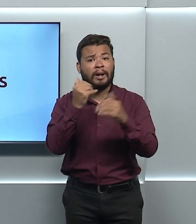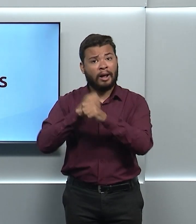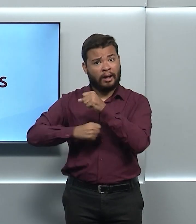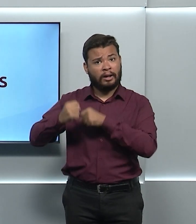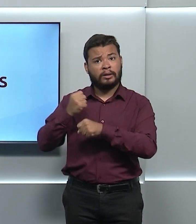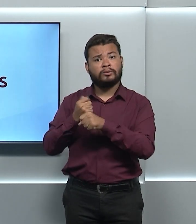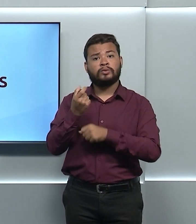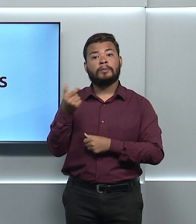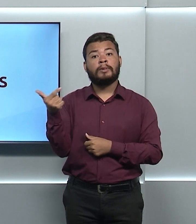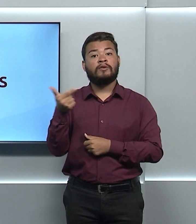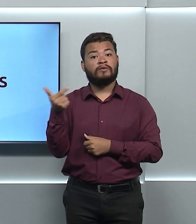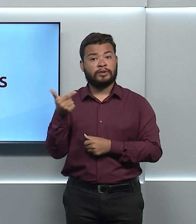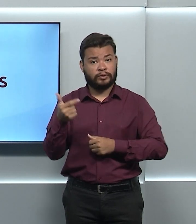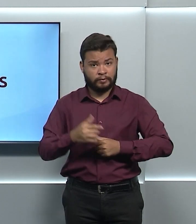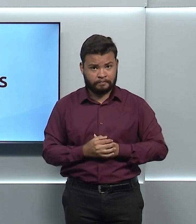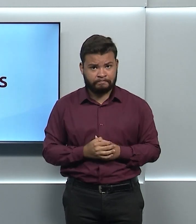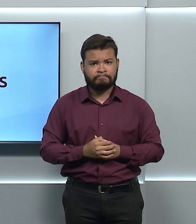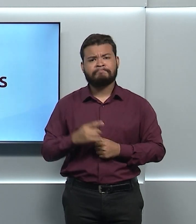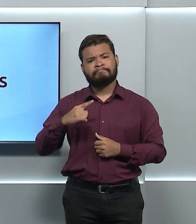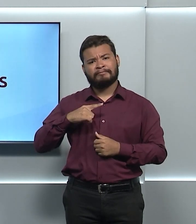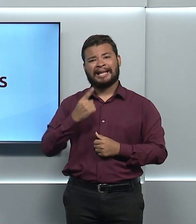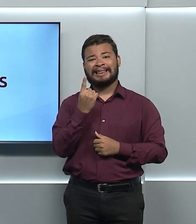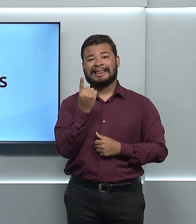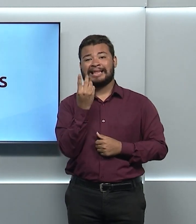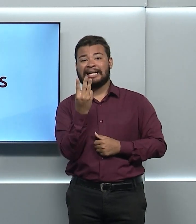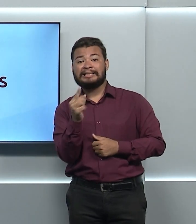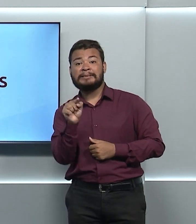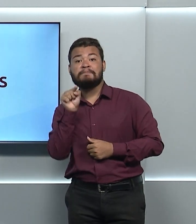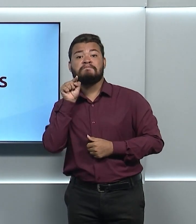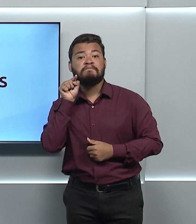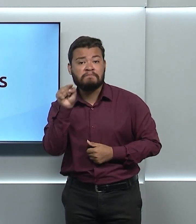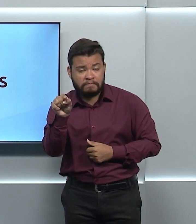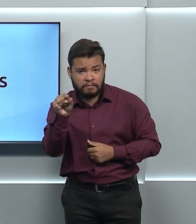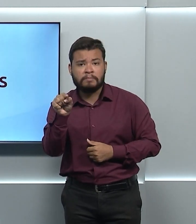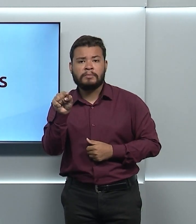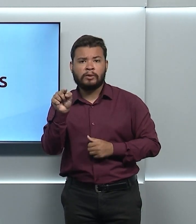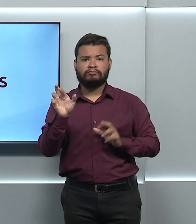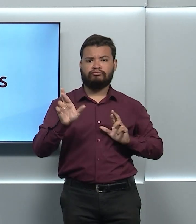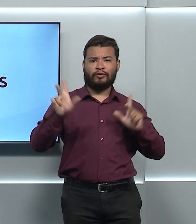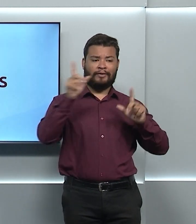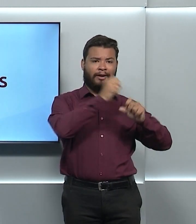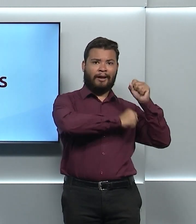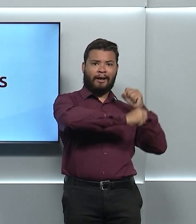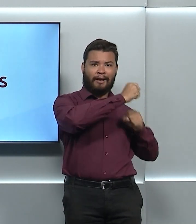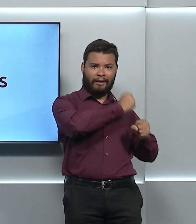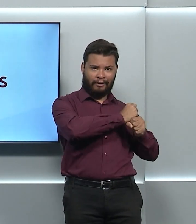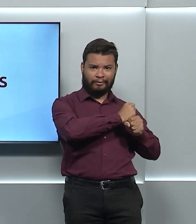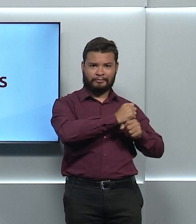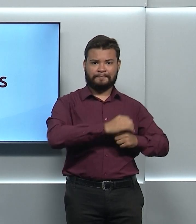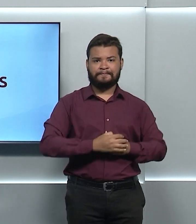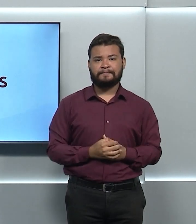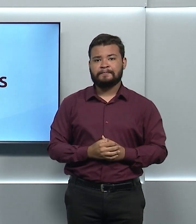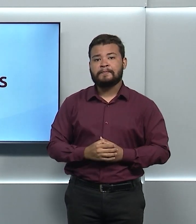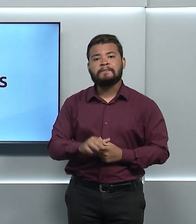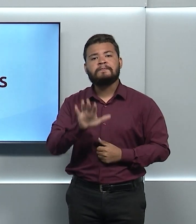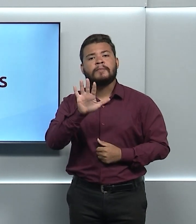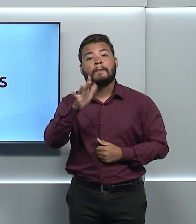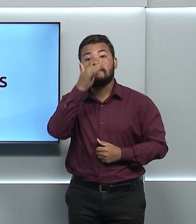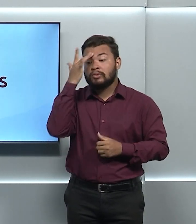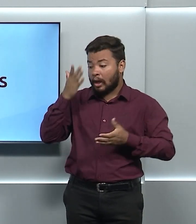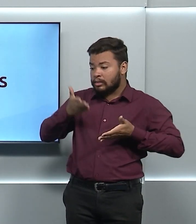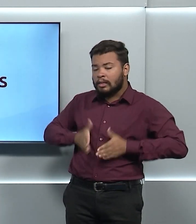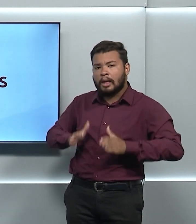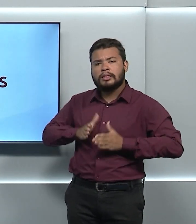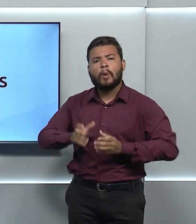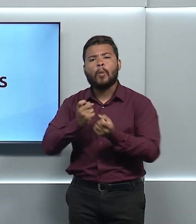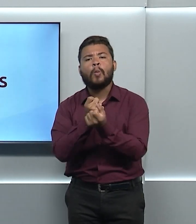uma diferença de mais de 13 mil casos em relação ao ano anterior. Agora, falando do número de nascimentos,